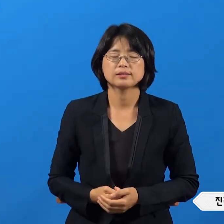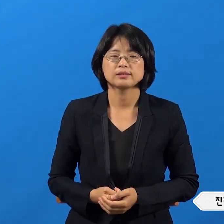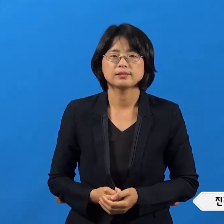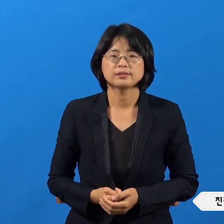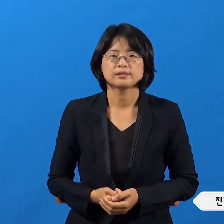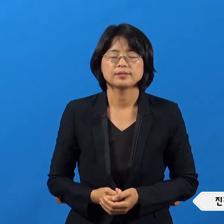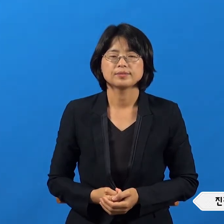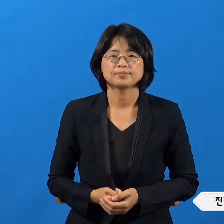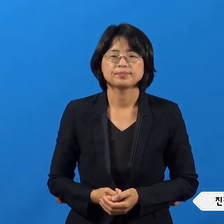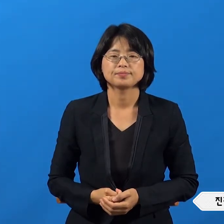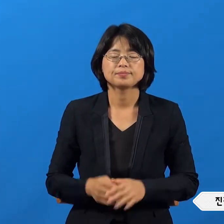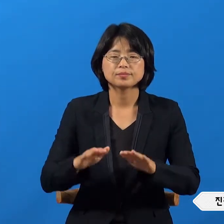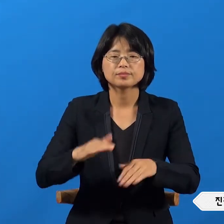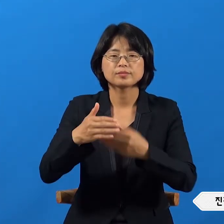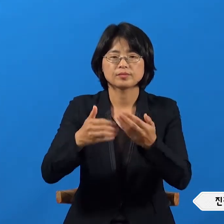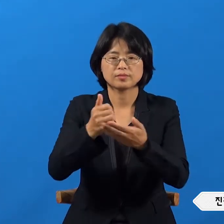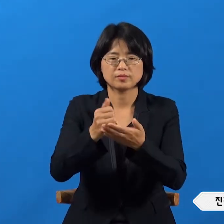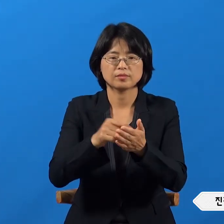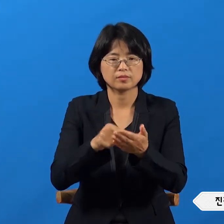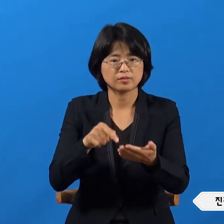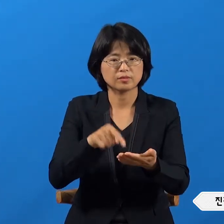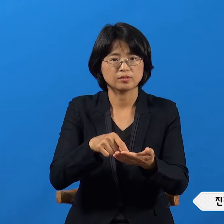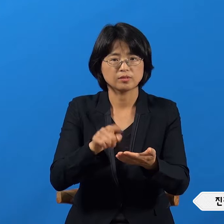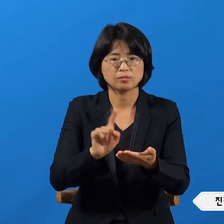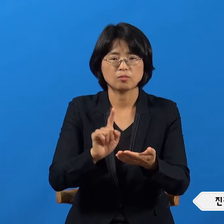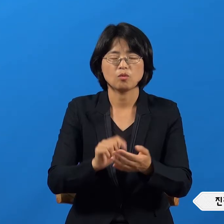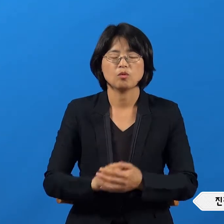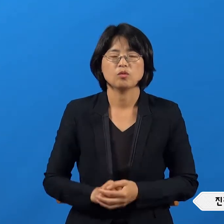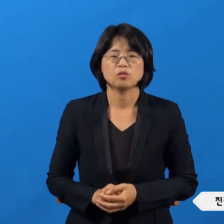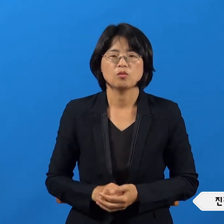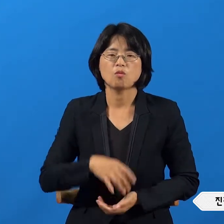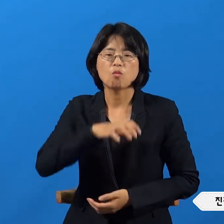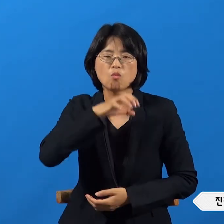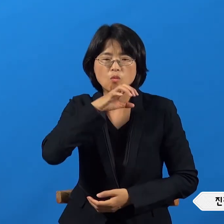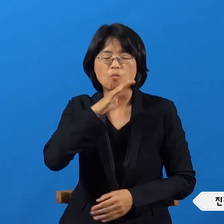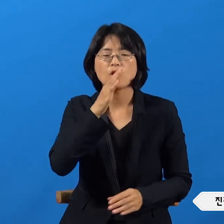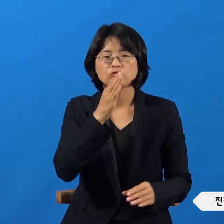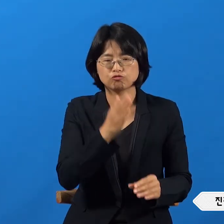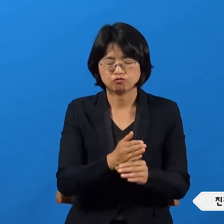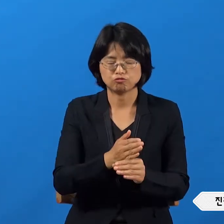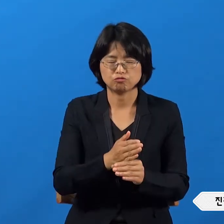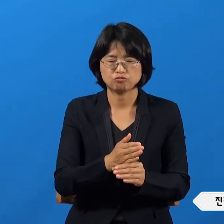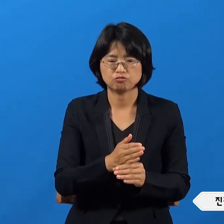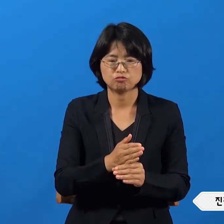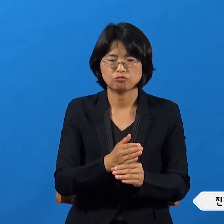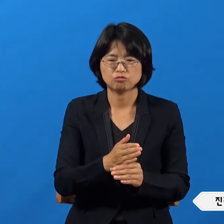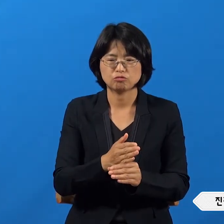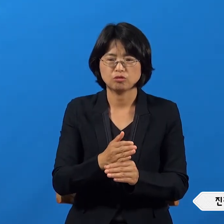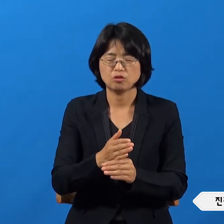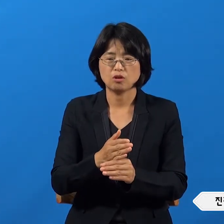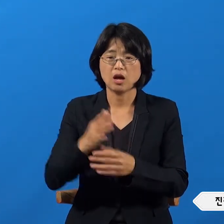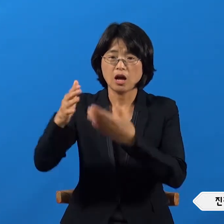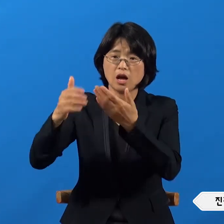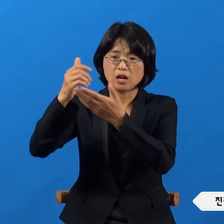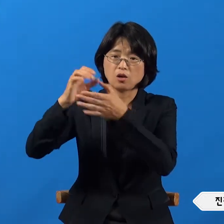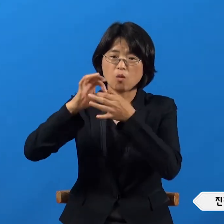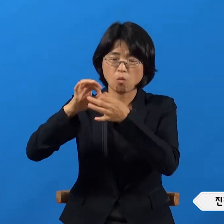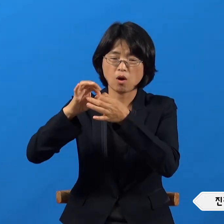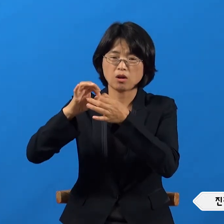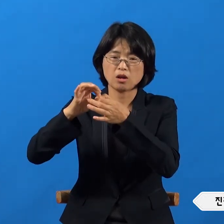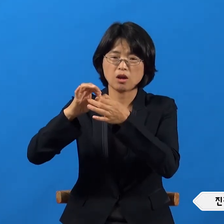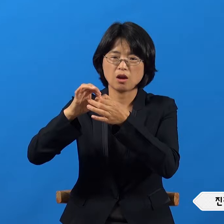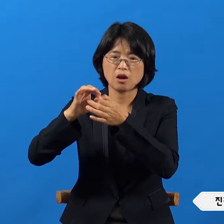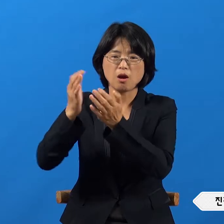그렇게 원망 가운데 깨어진 하나님과의 관계를 그들이 주님 앞에 나와서